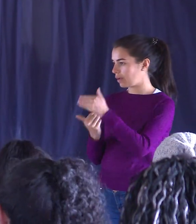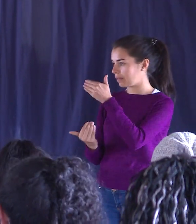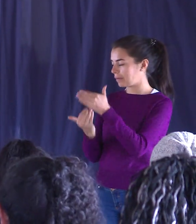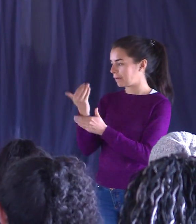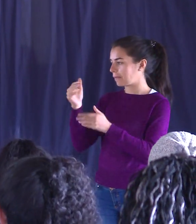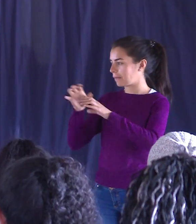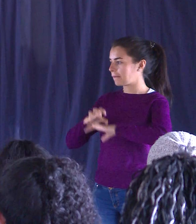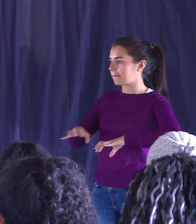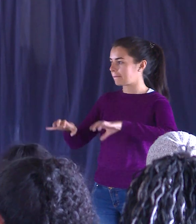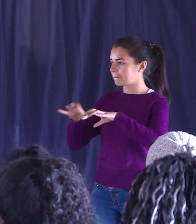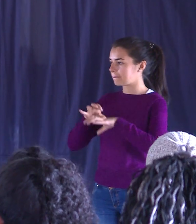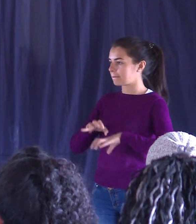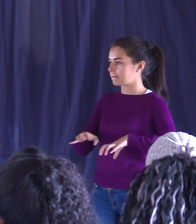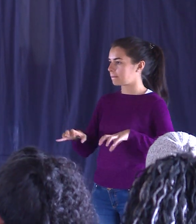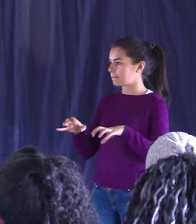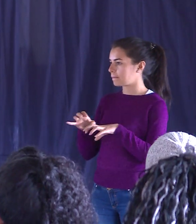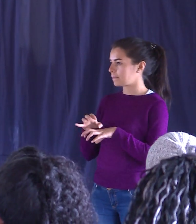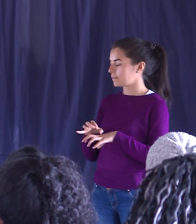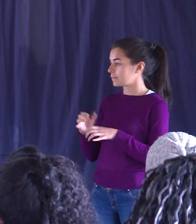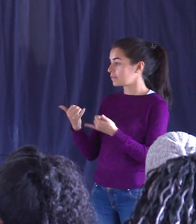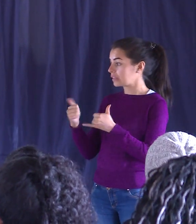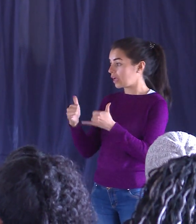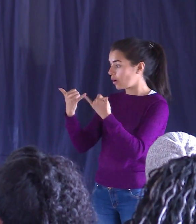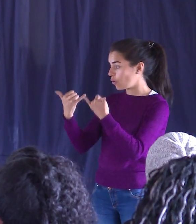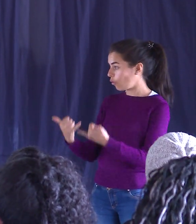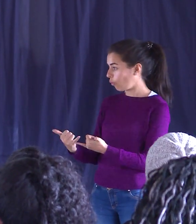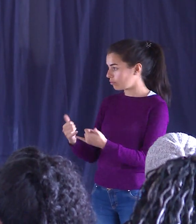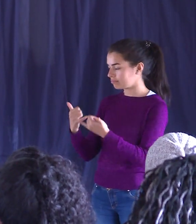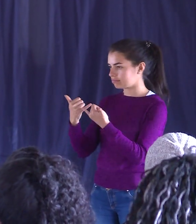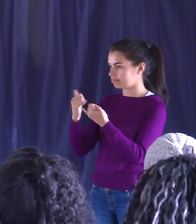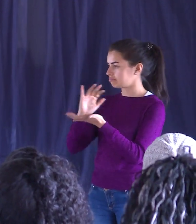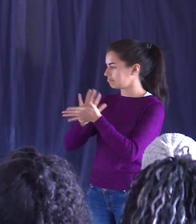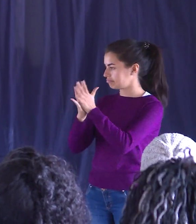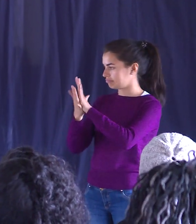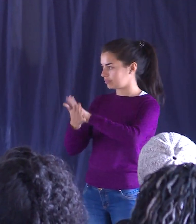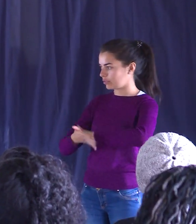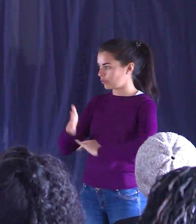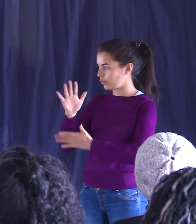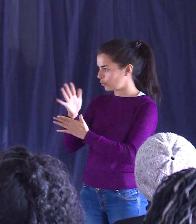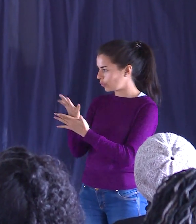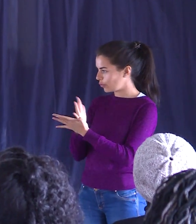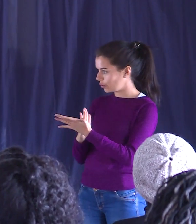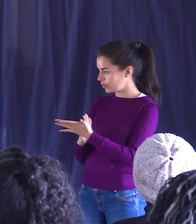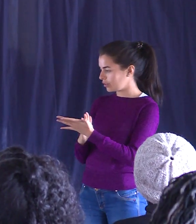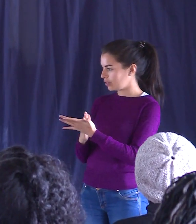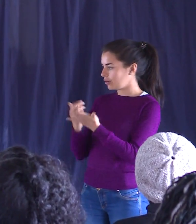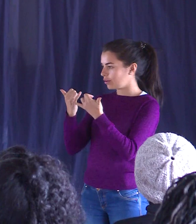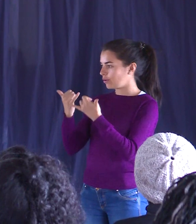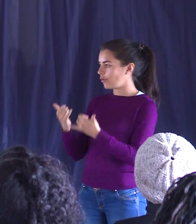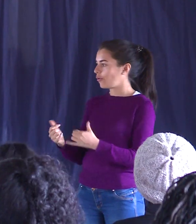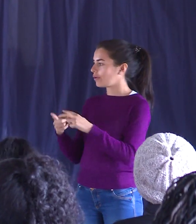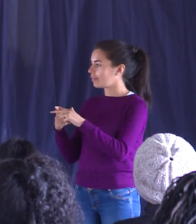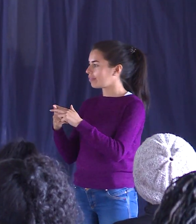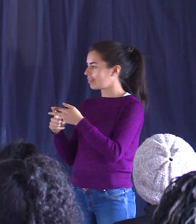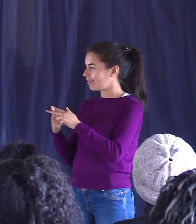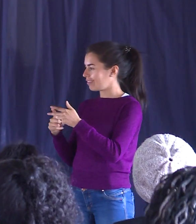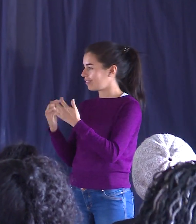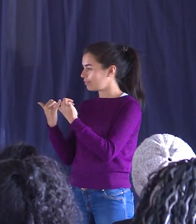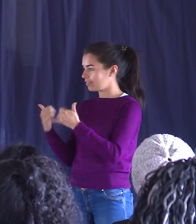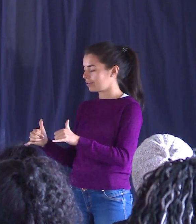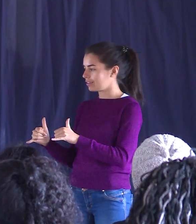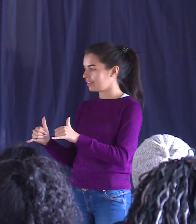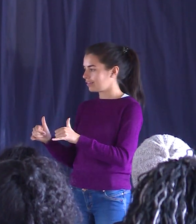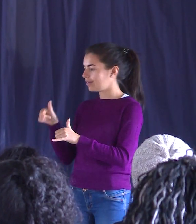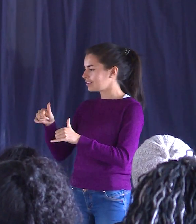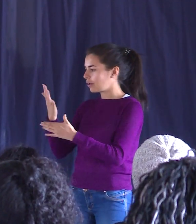las actividades, ya el día de hoy terminamos con todas las notas, es decir, hoy vamos a hacer un tallercito al final y